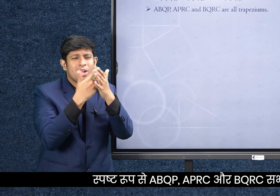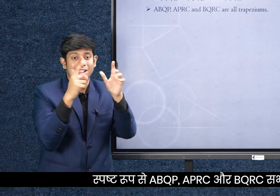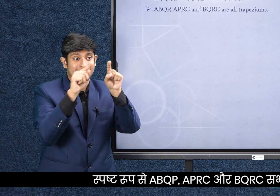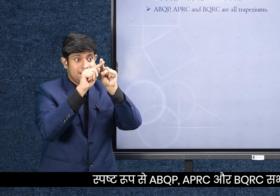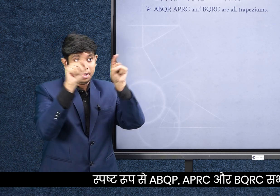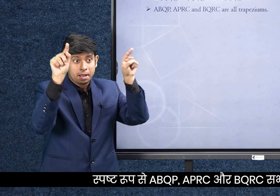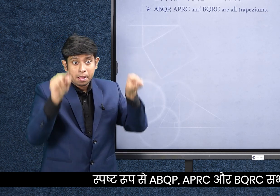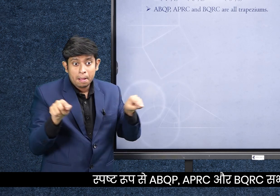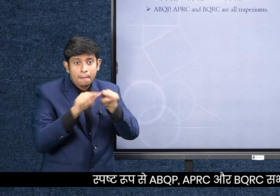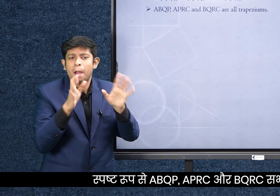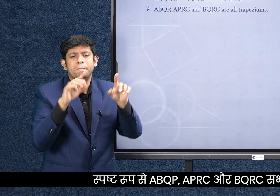है।